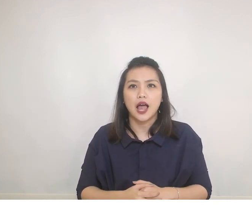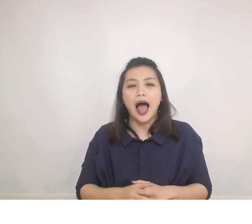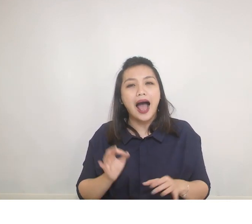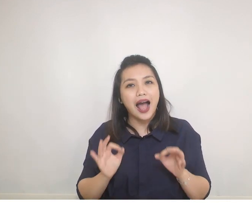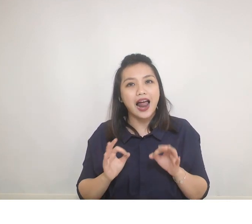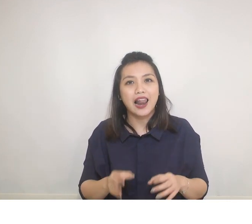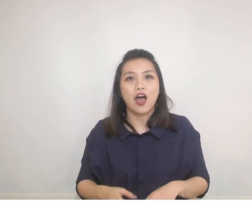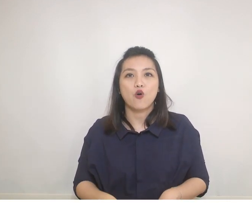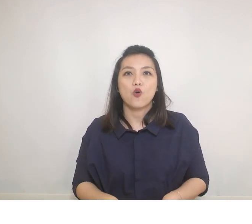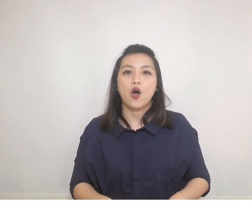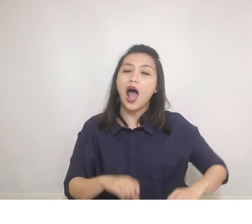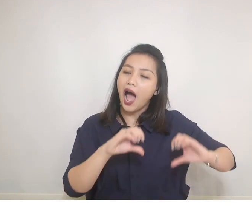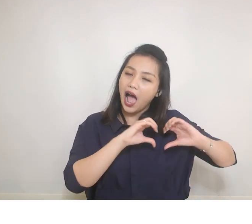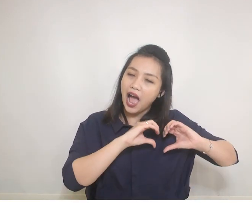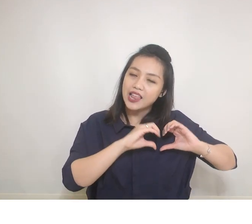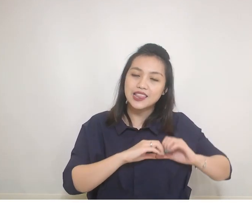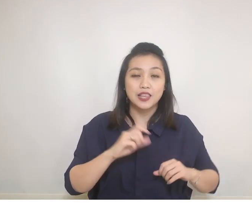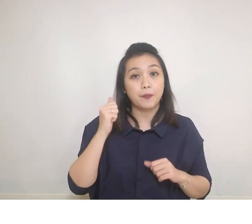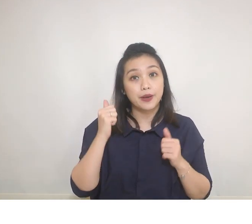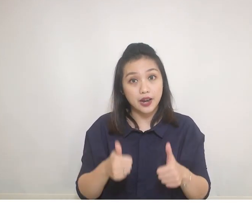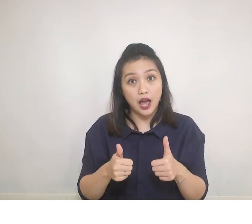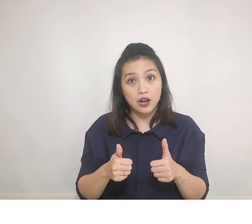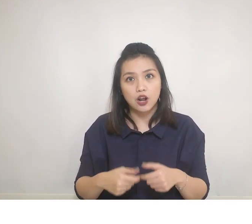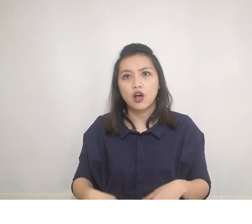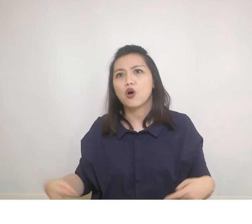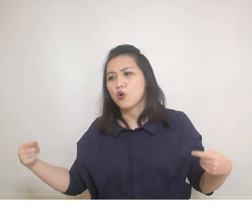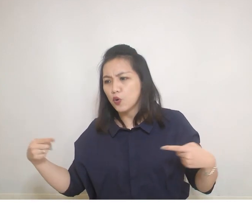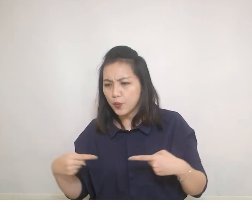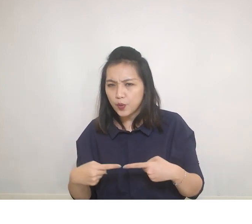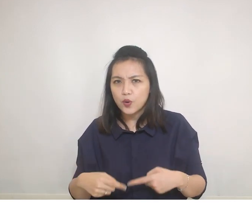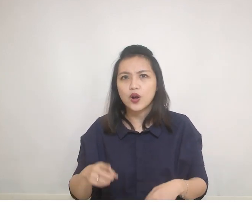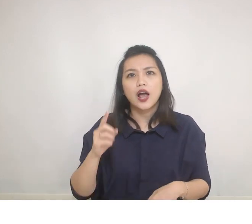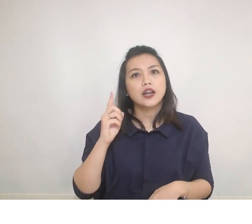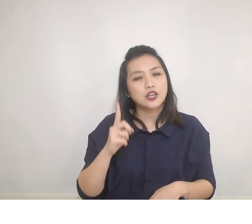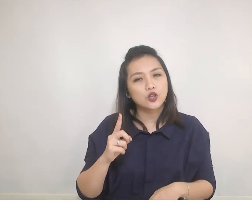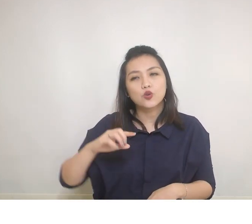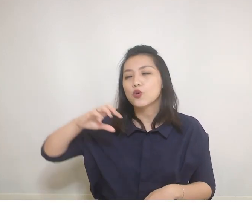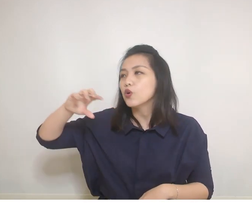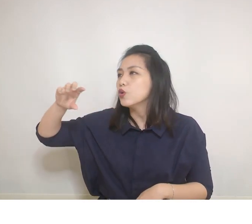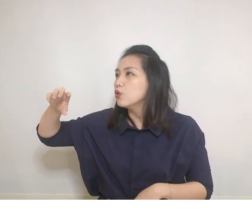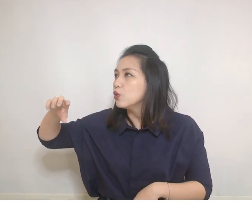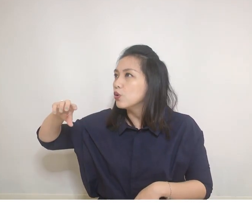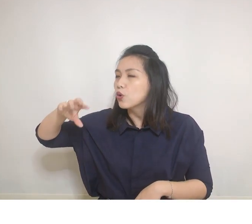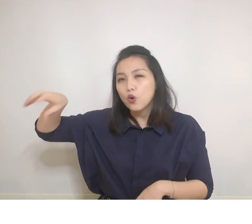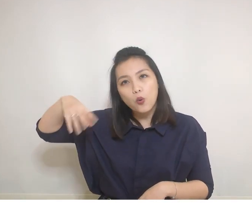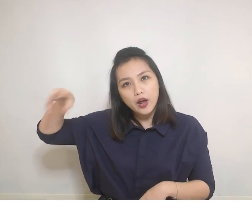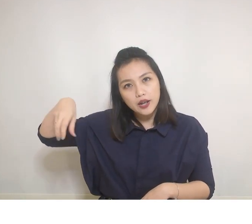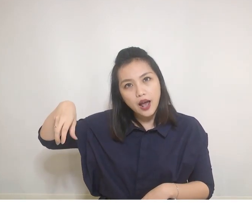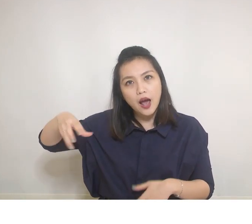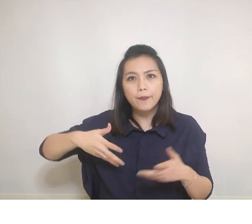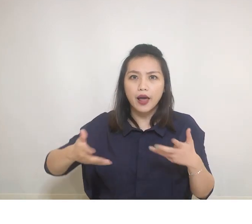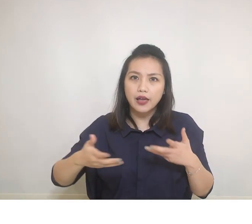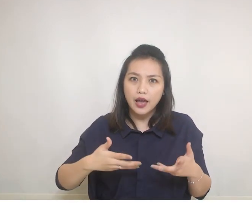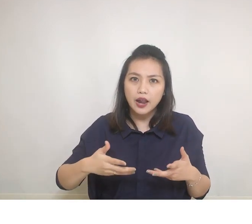di 1 Timotius 6 ayat 9. Yang berkata demikian, tetapi mereka yang